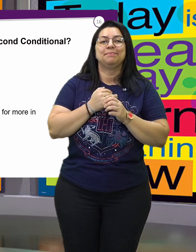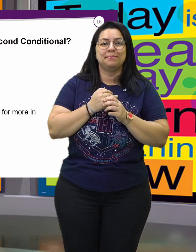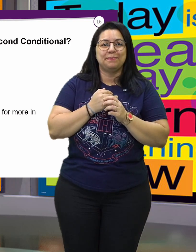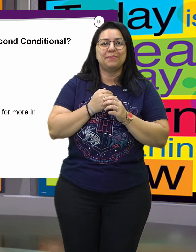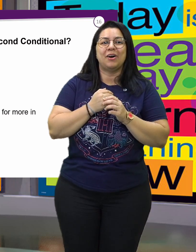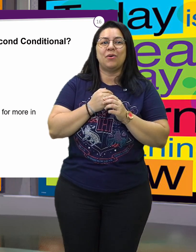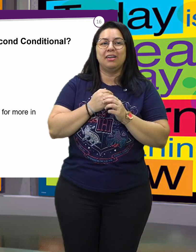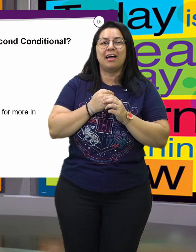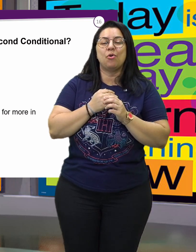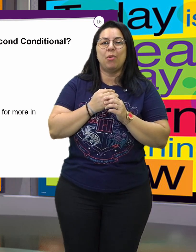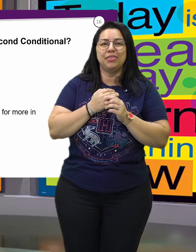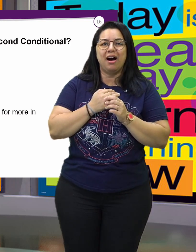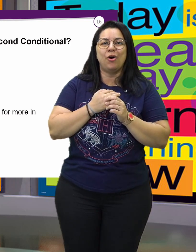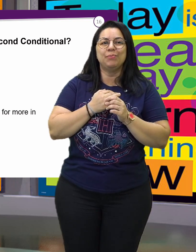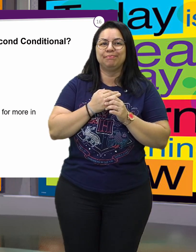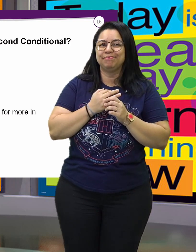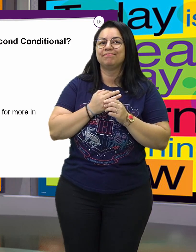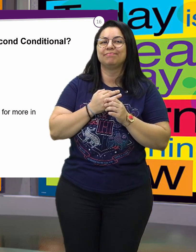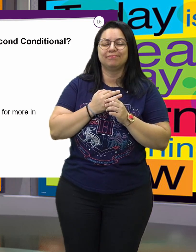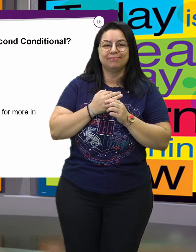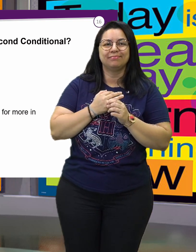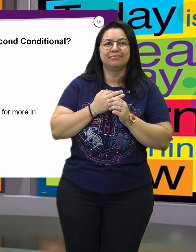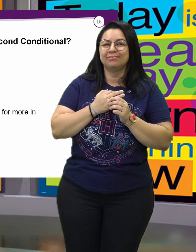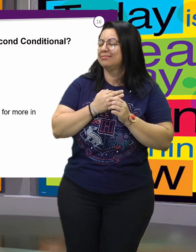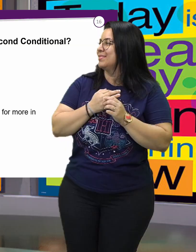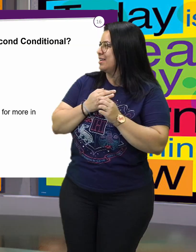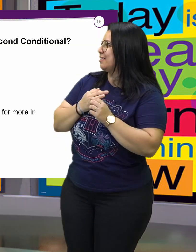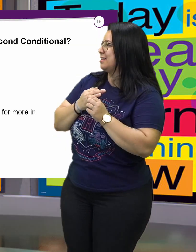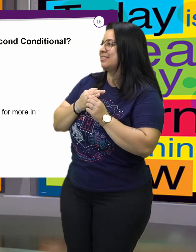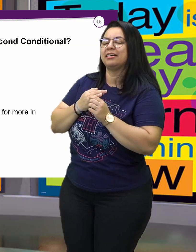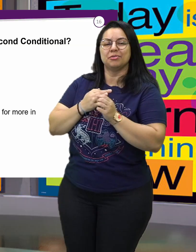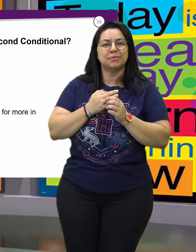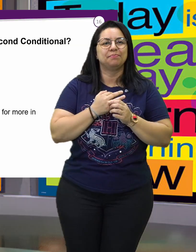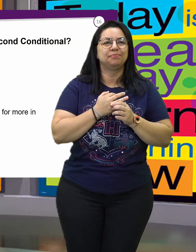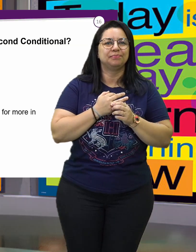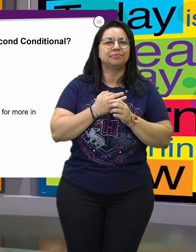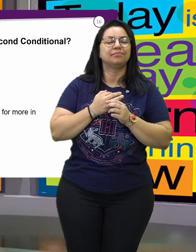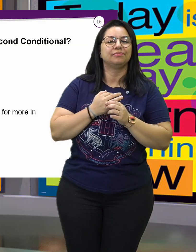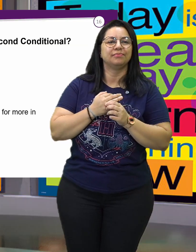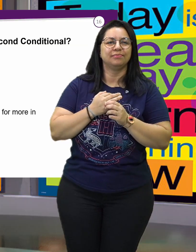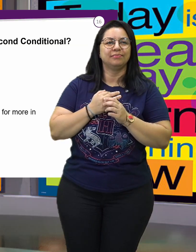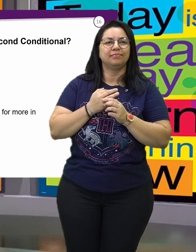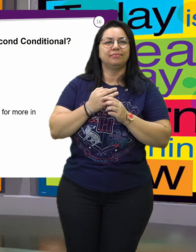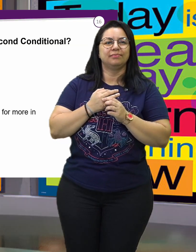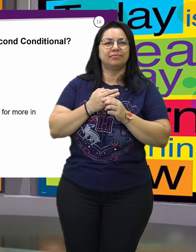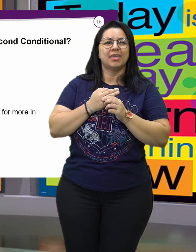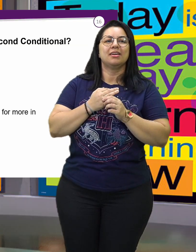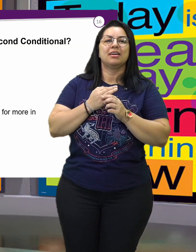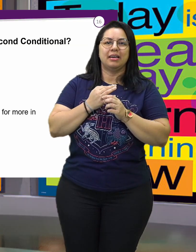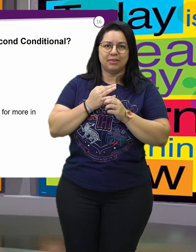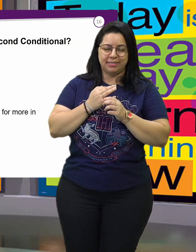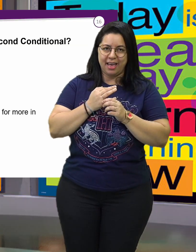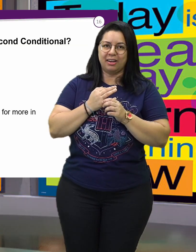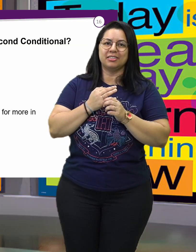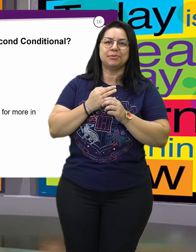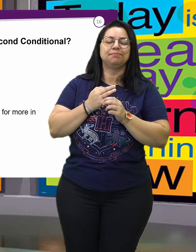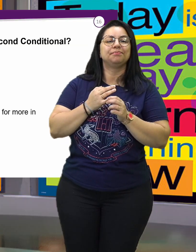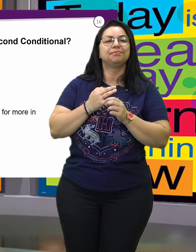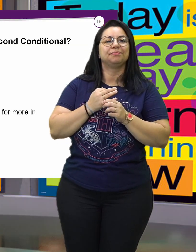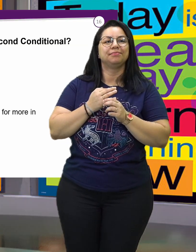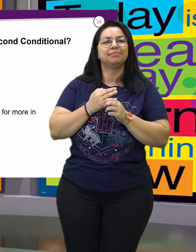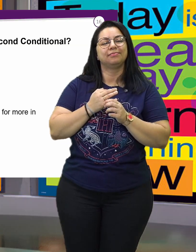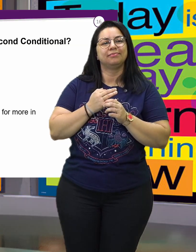estaríamos atrasados. Olha Tão lá, atrasado. Aliás, atrasados, não tem intensificador, não. Então aqui é o quê?